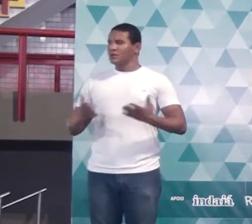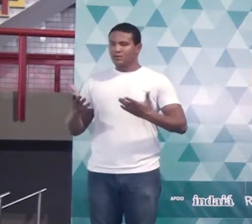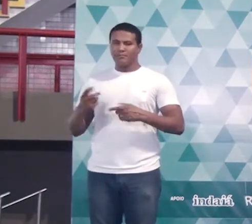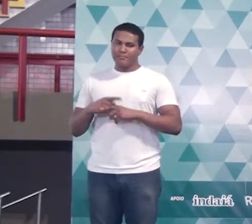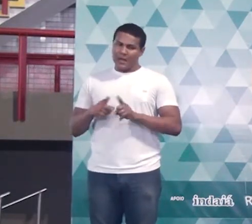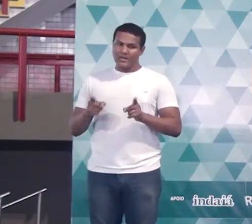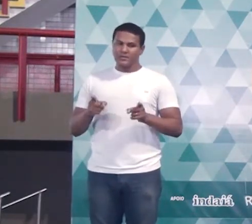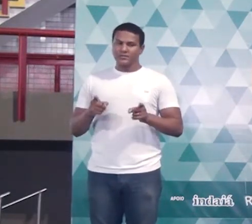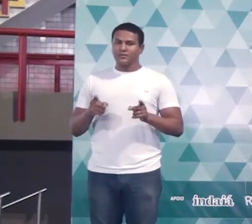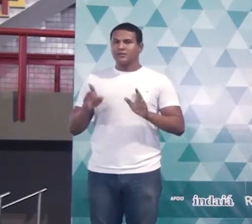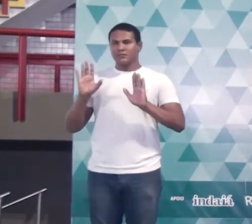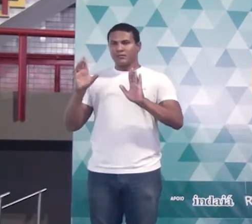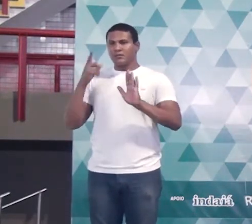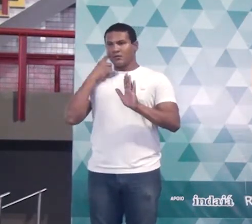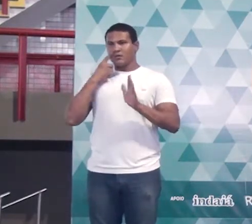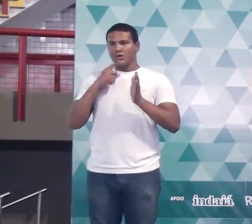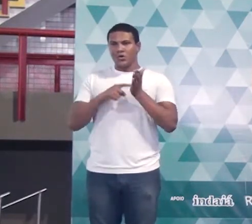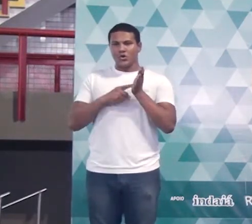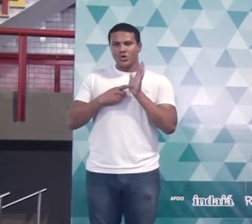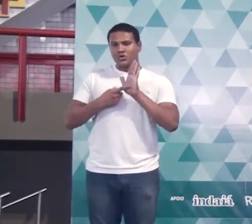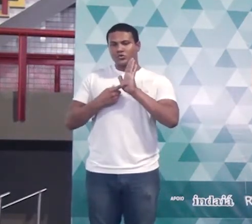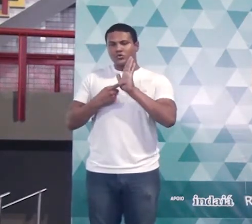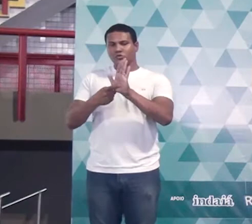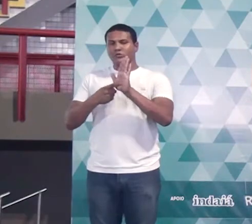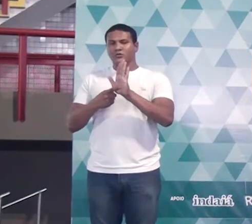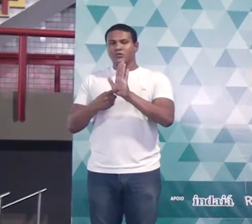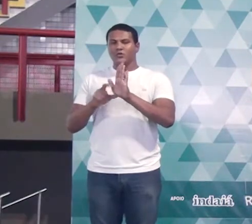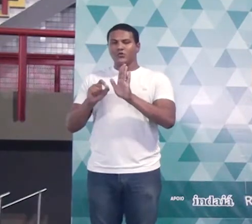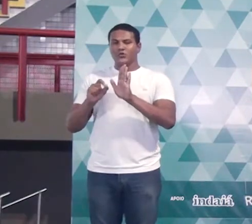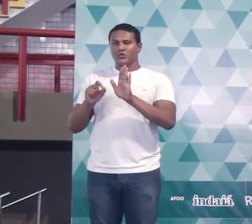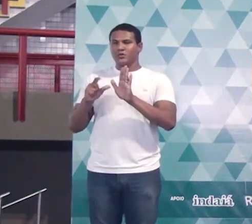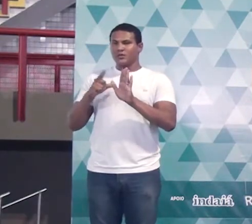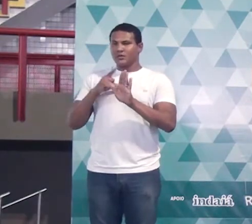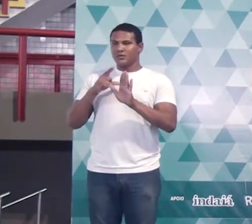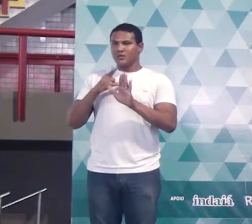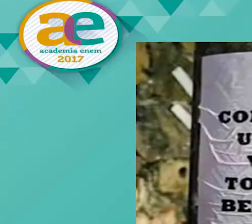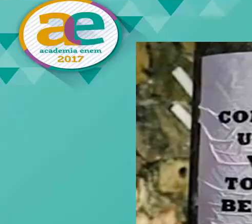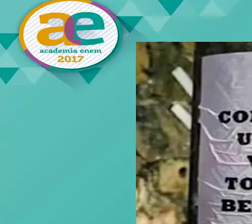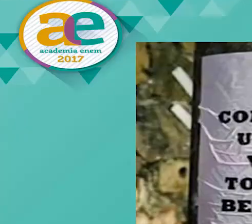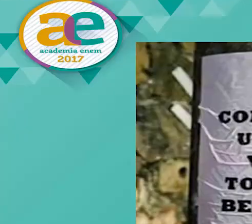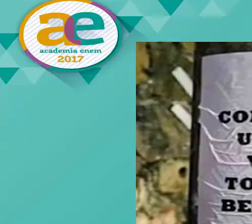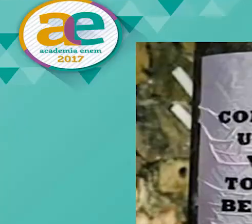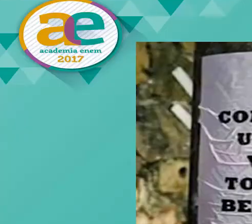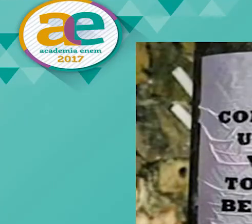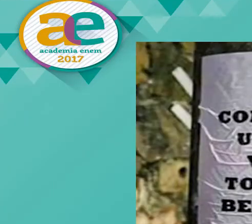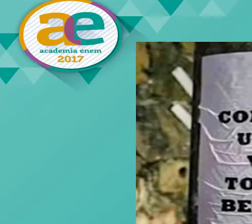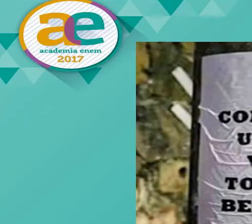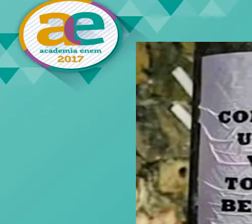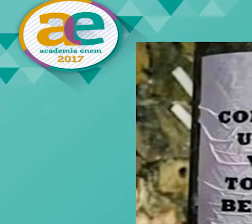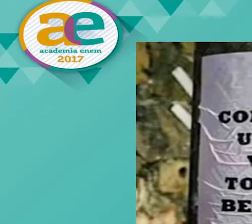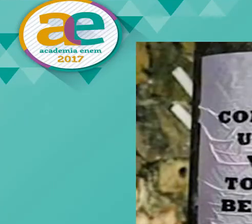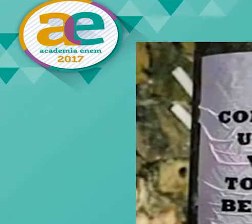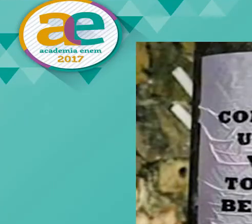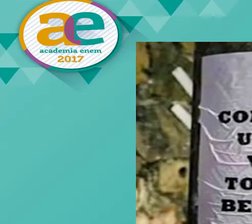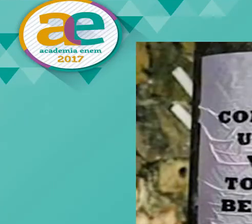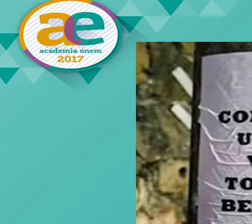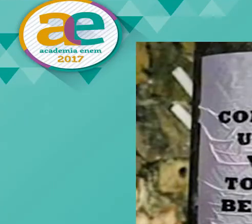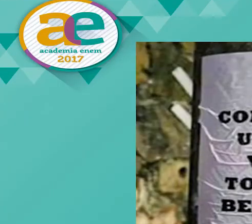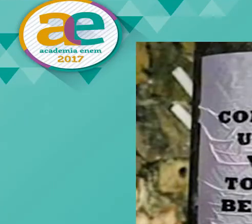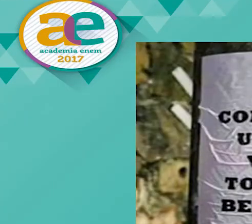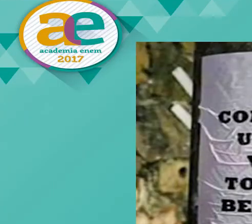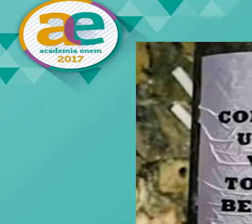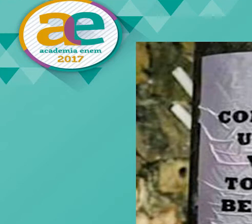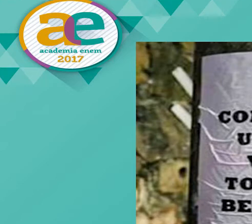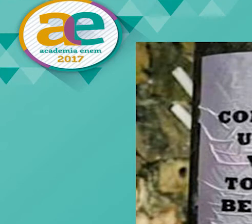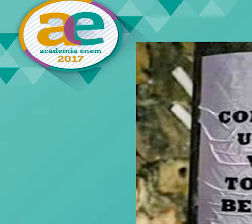pude resistir de trazer aí o que está pregado num poste. Coisa maravilhosa. Meu coração é um bar